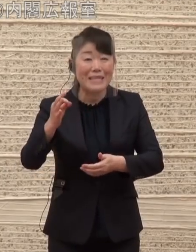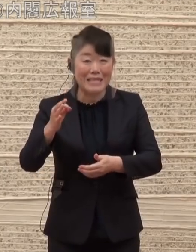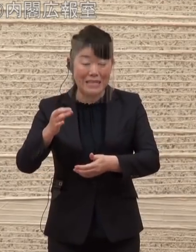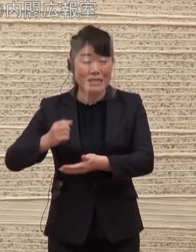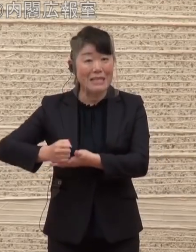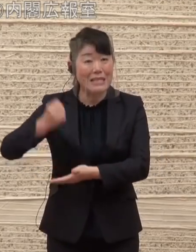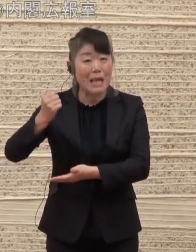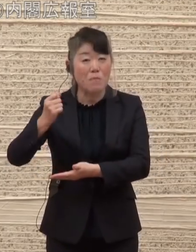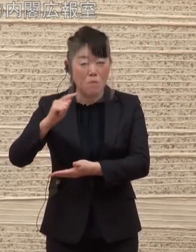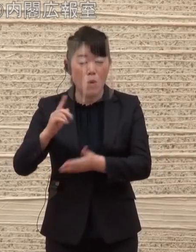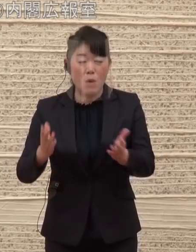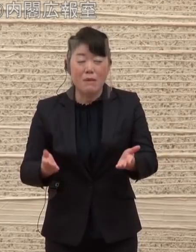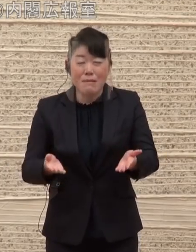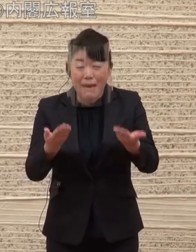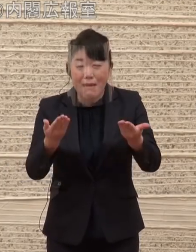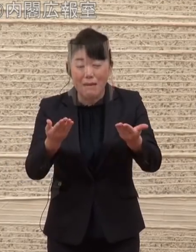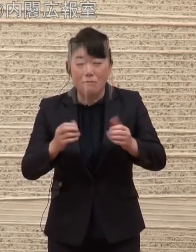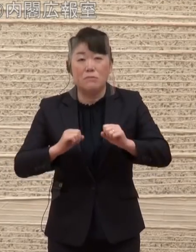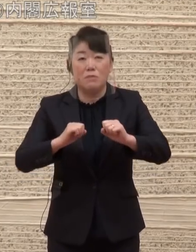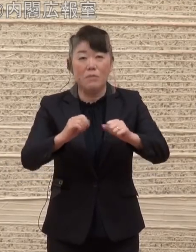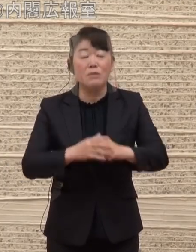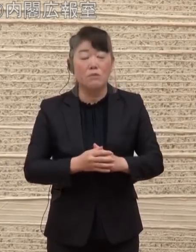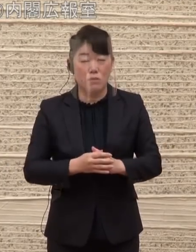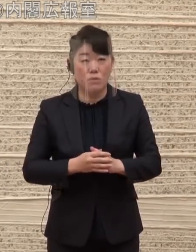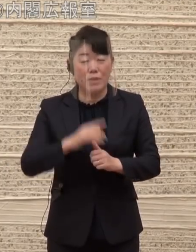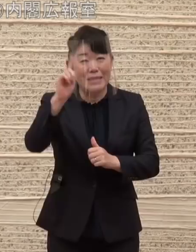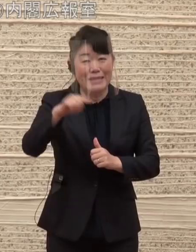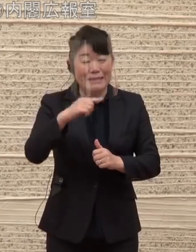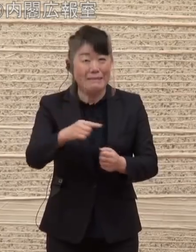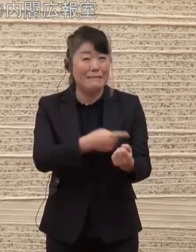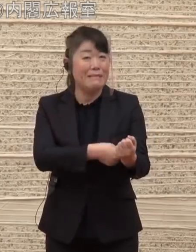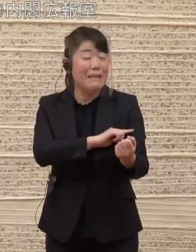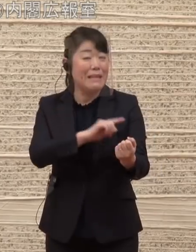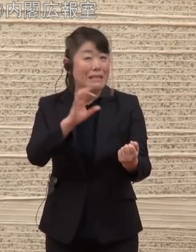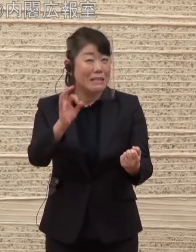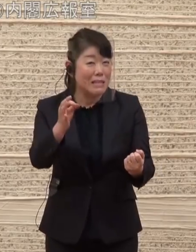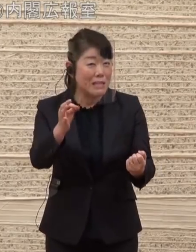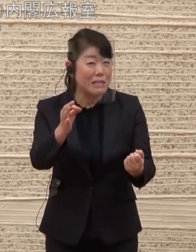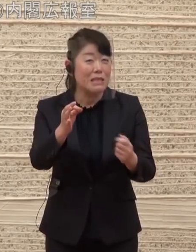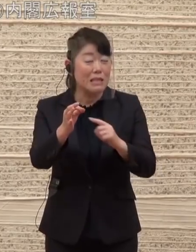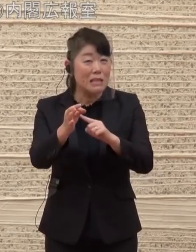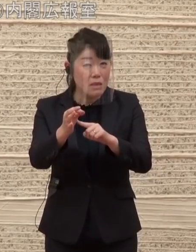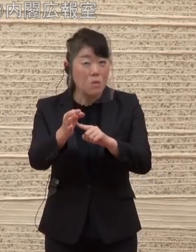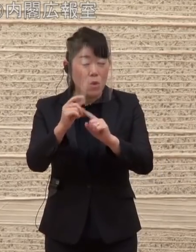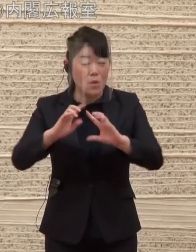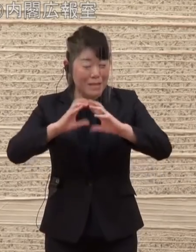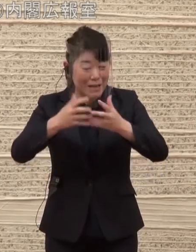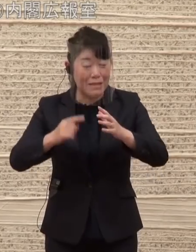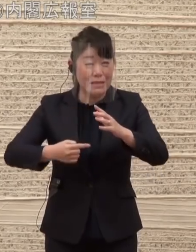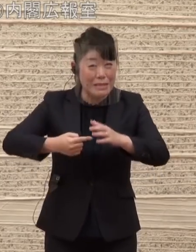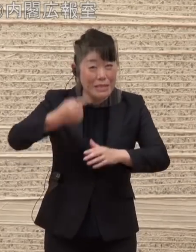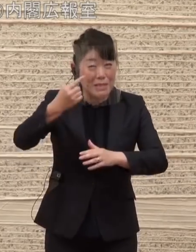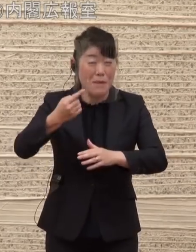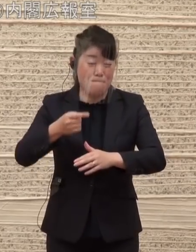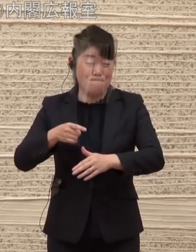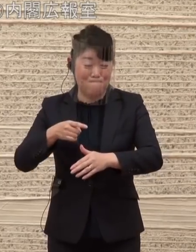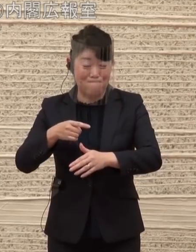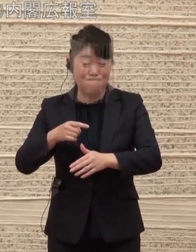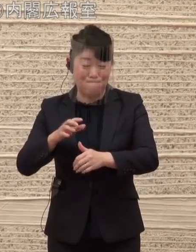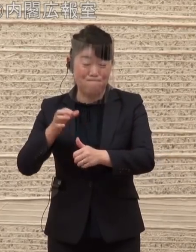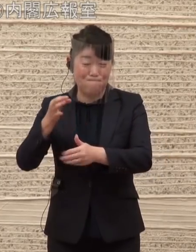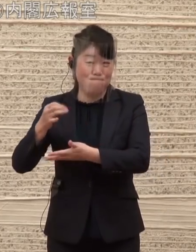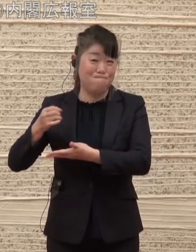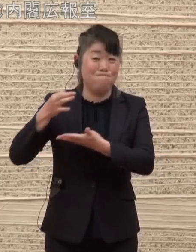ます人件費への助成を世界で最も手厚いレベルの一番5000円